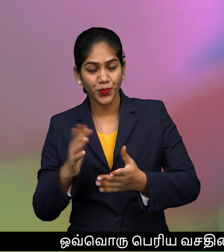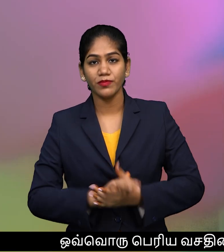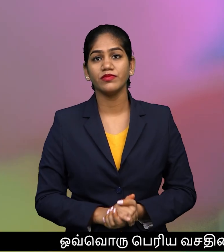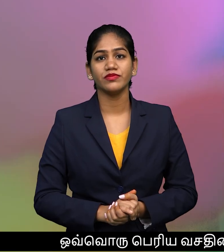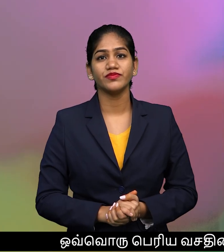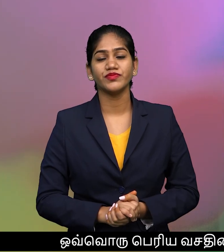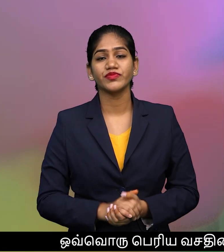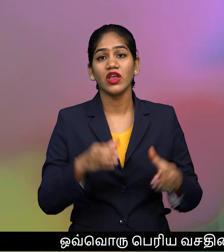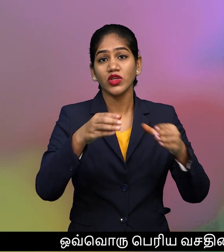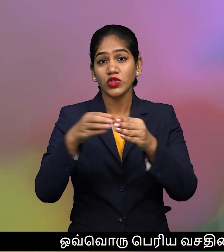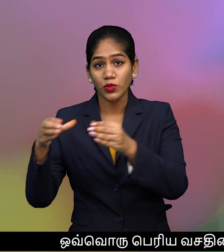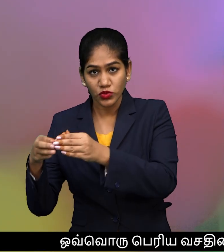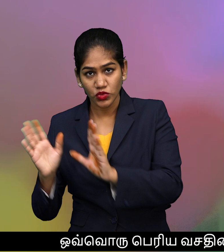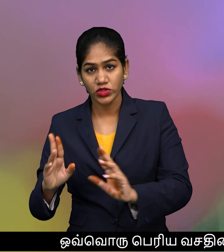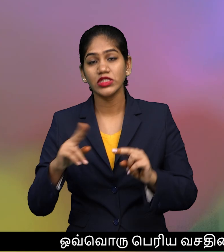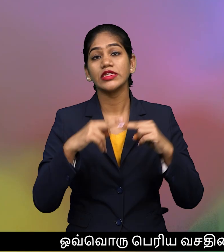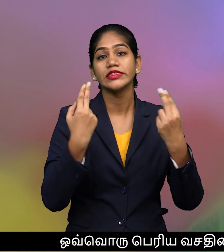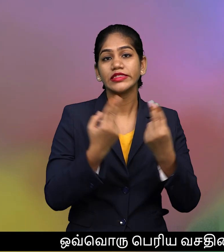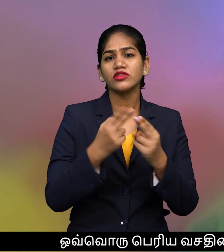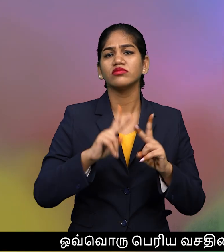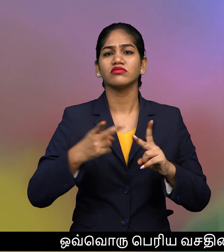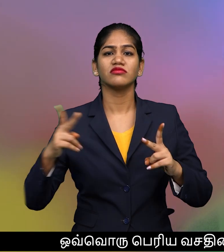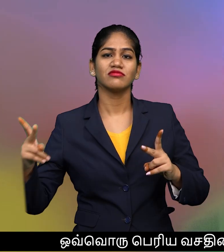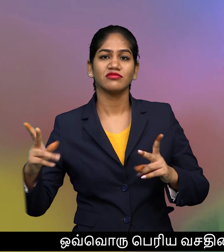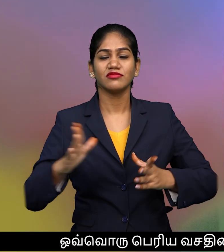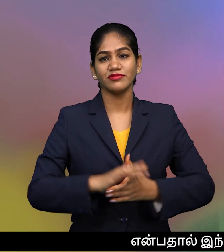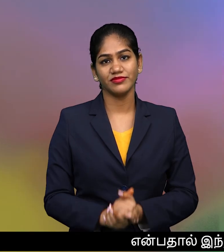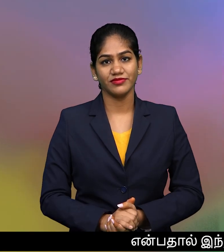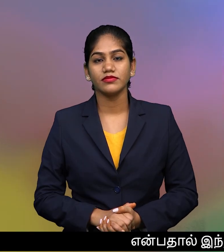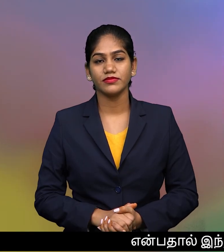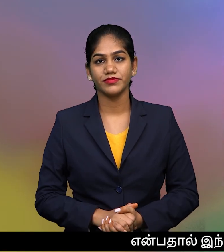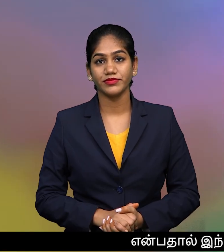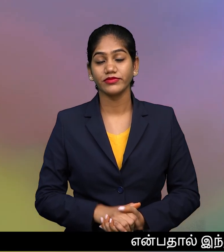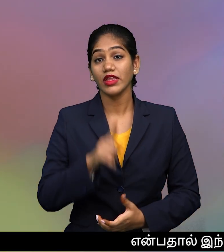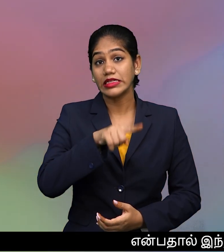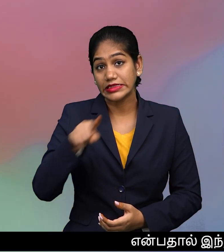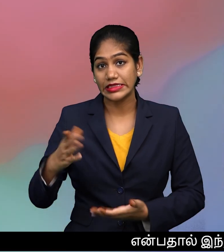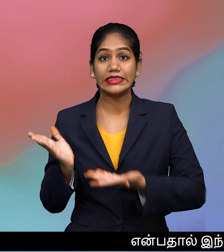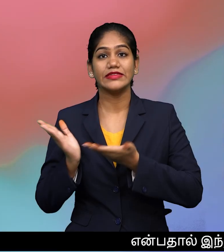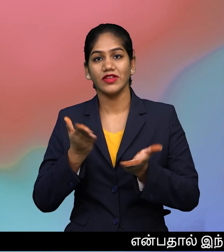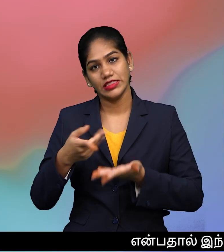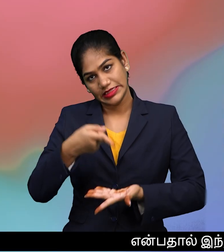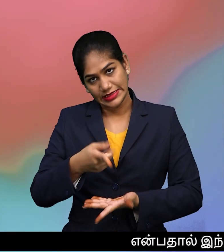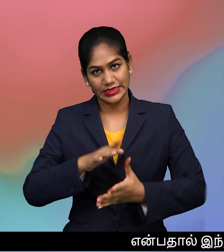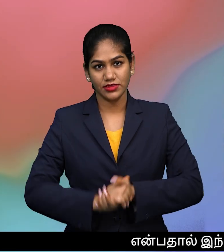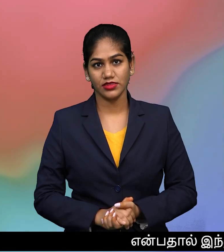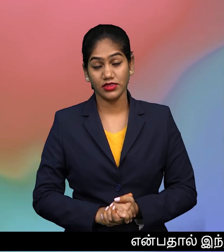ஒவ்வொரு பெரிய வசதியையும் நம்மால் வாங்க முடியாது என்பதால் இந்த வசதிகள் முக்கியம்.